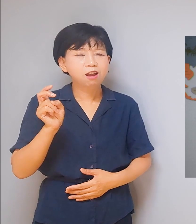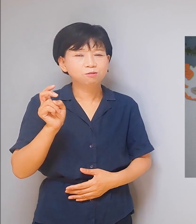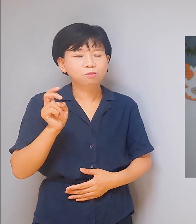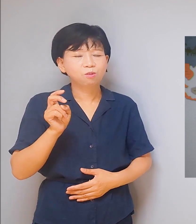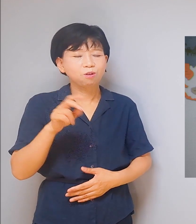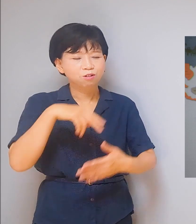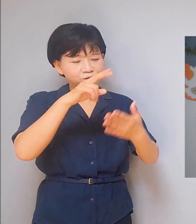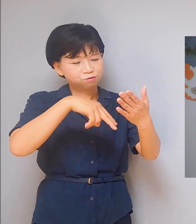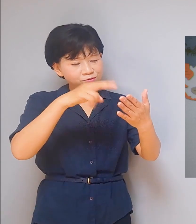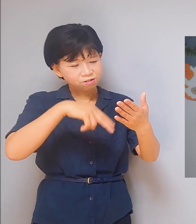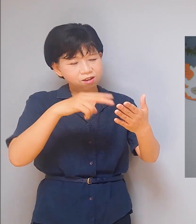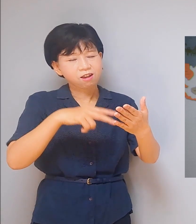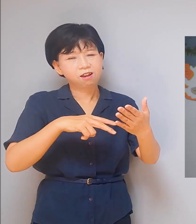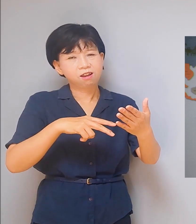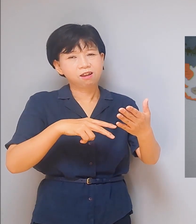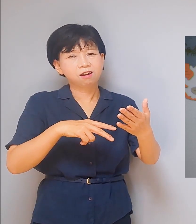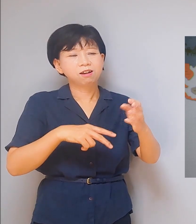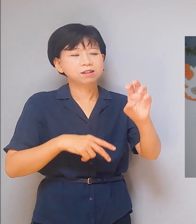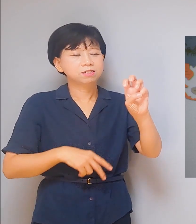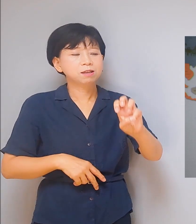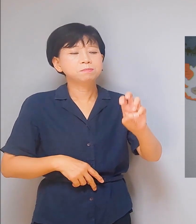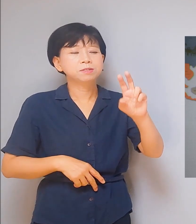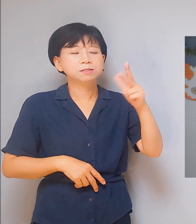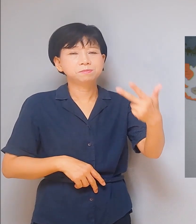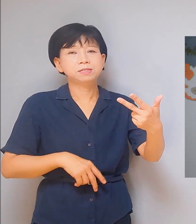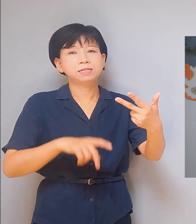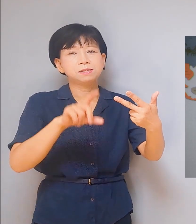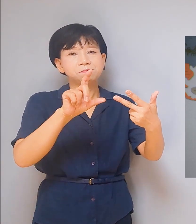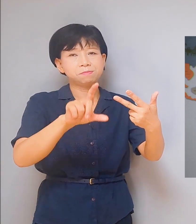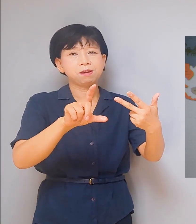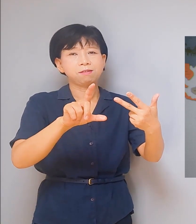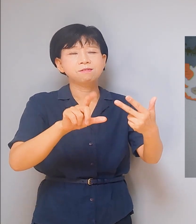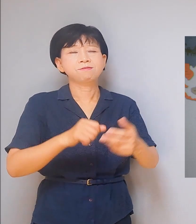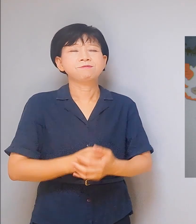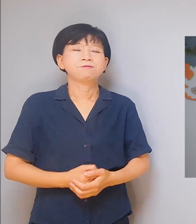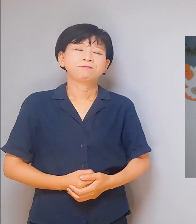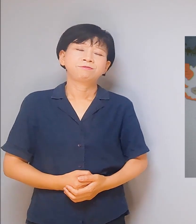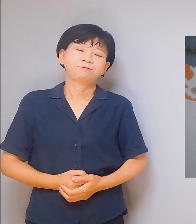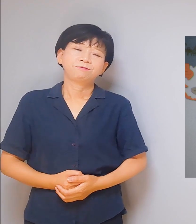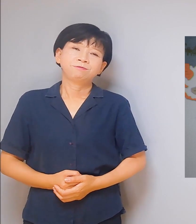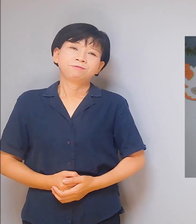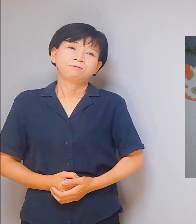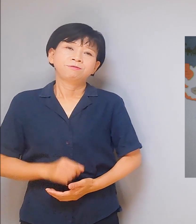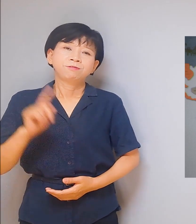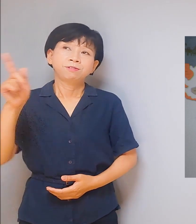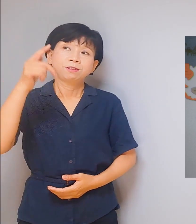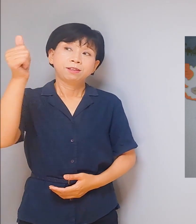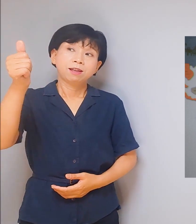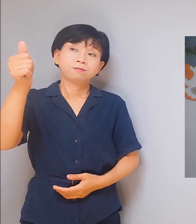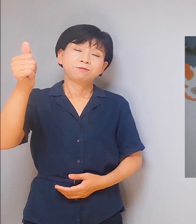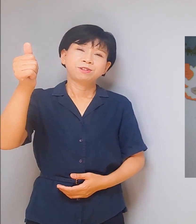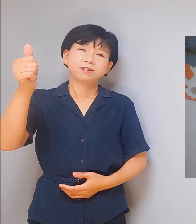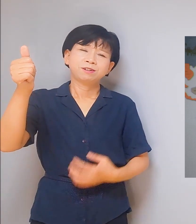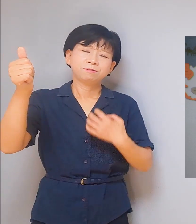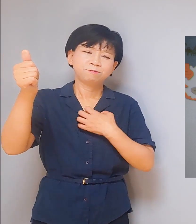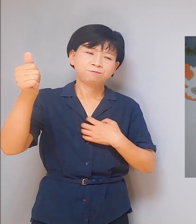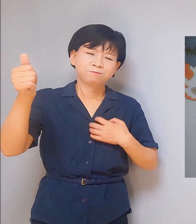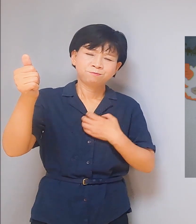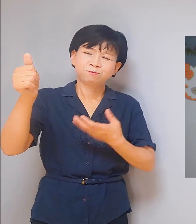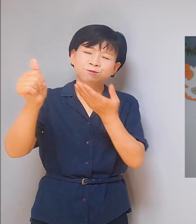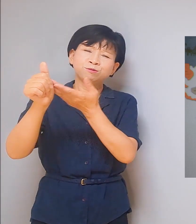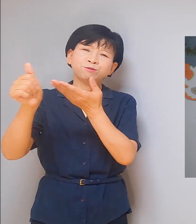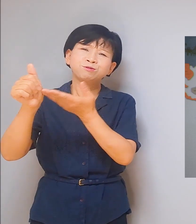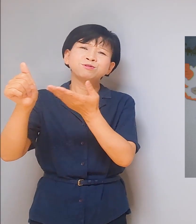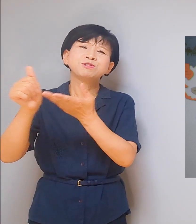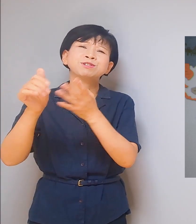꽉 들어차 있는 게 37편의 말씀입니다. 다윗을 몹시 괴롭히는 사람들이